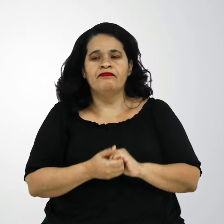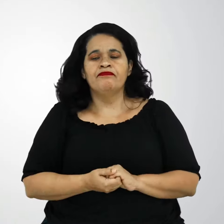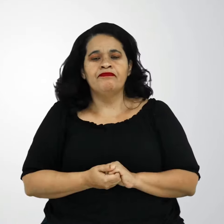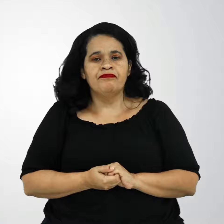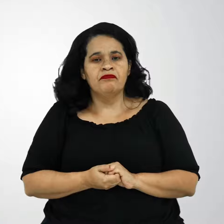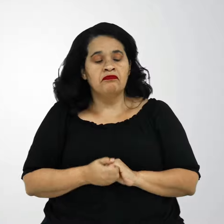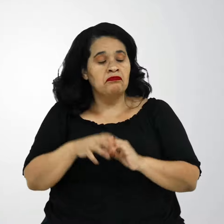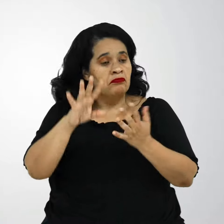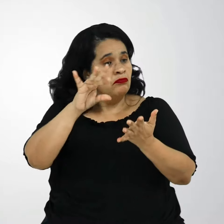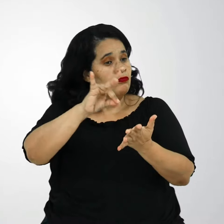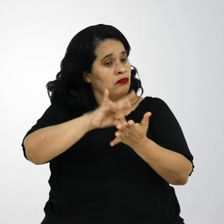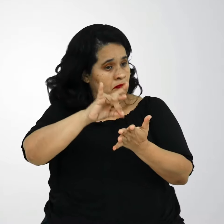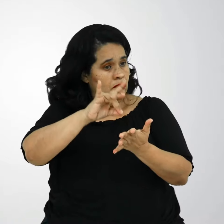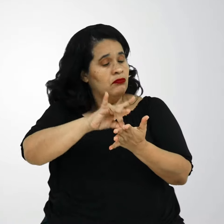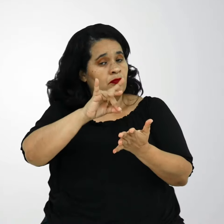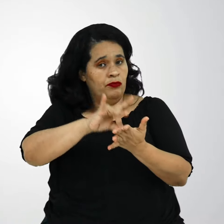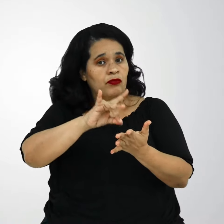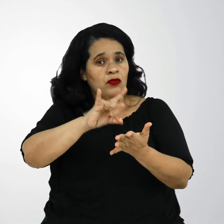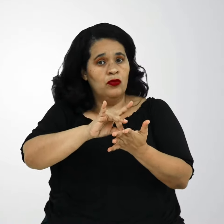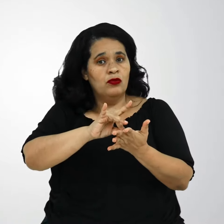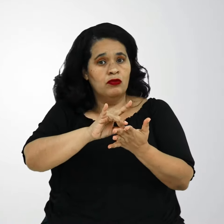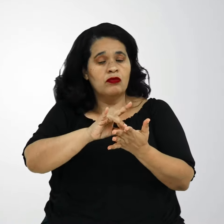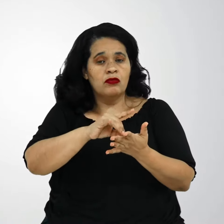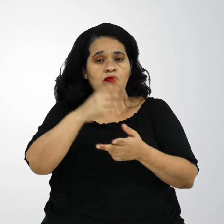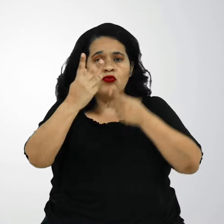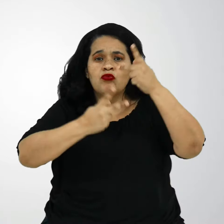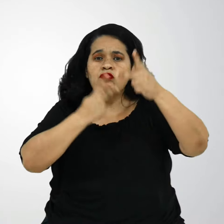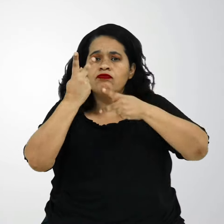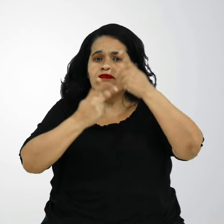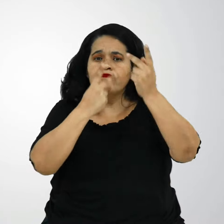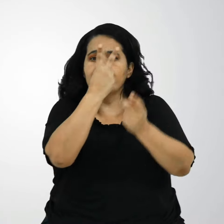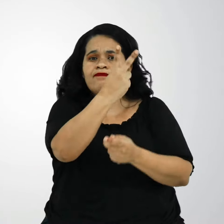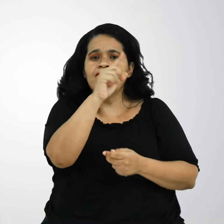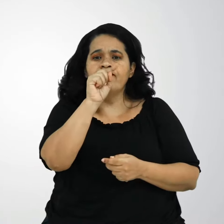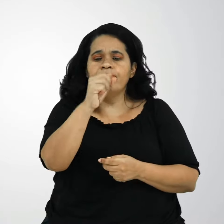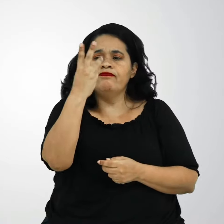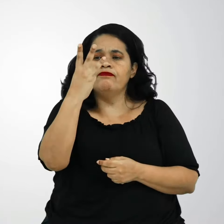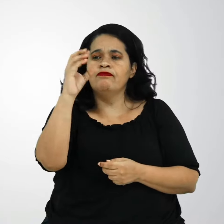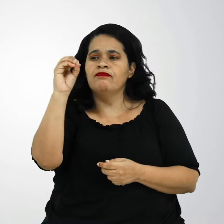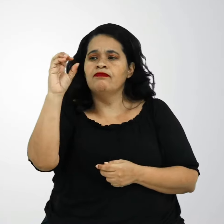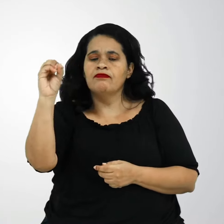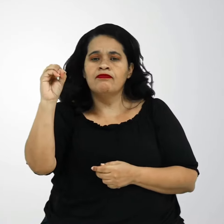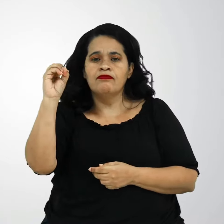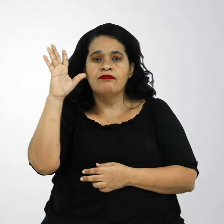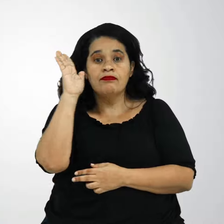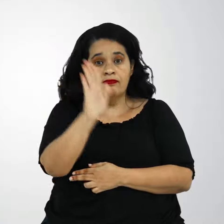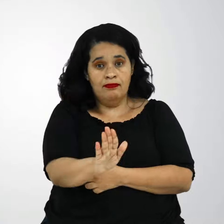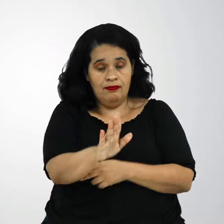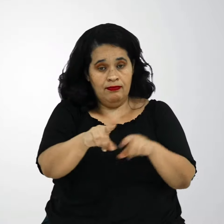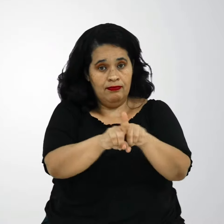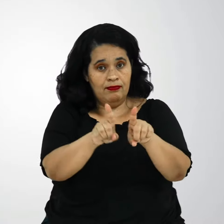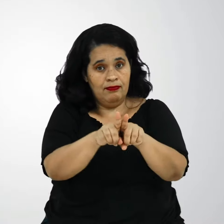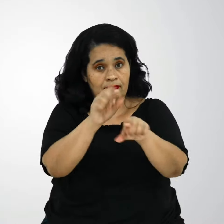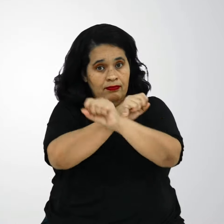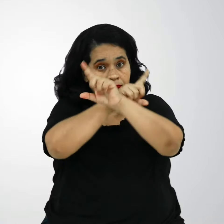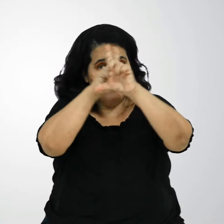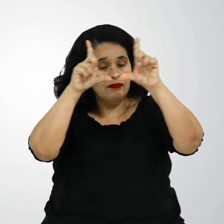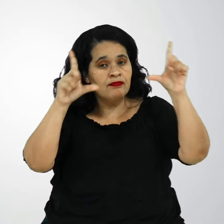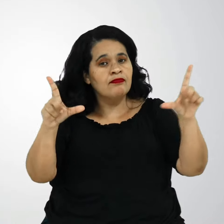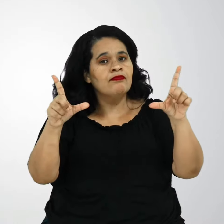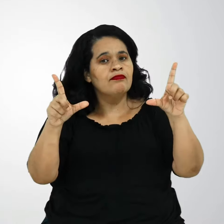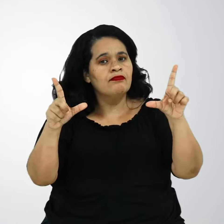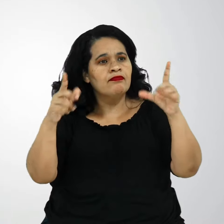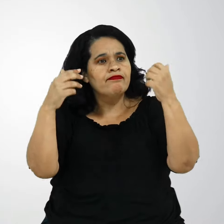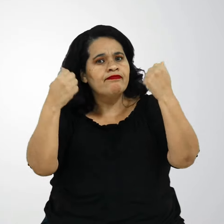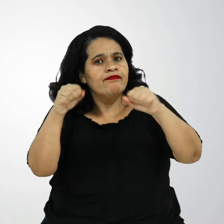a própria relação das 70 semanas com os 2.300 tardes e manhãs já é já é uma espécie de forçação, né? Para colocar uma dentro